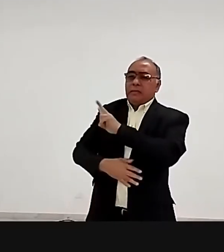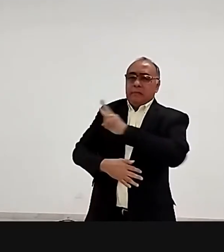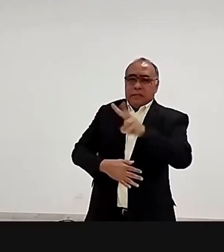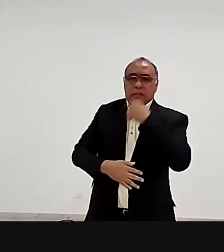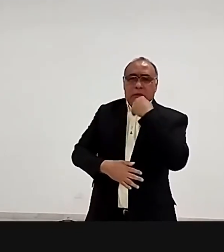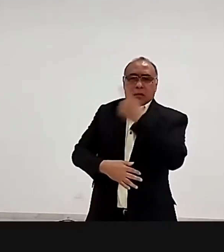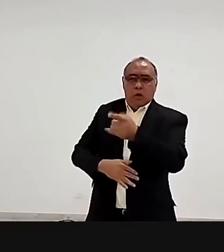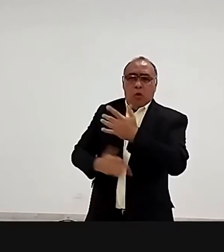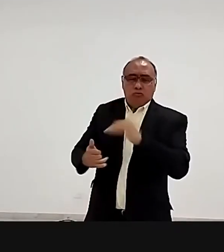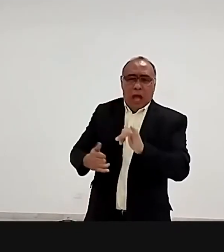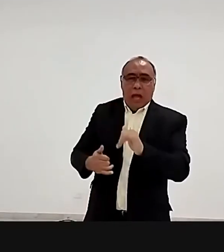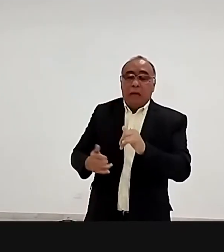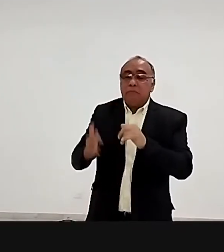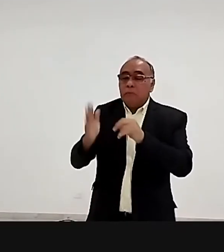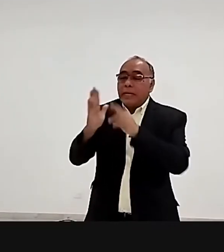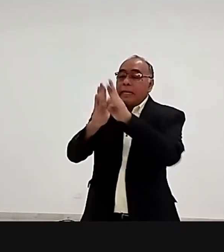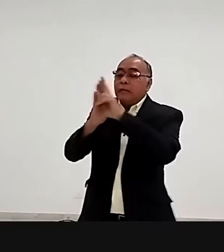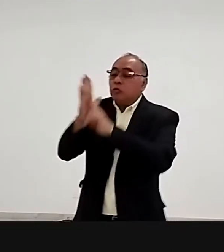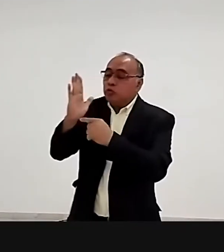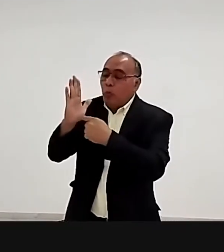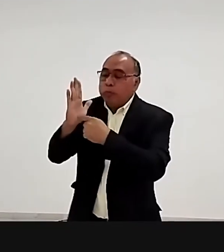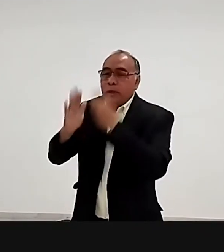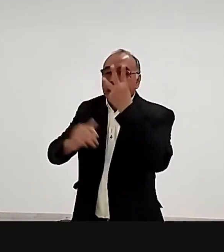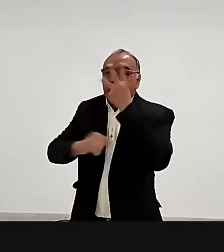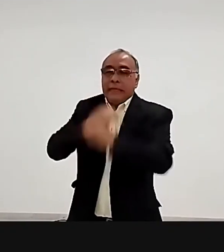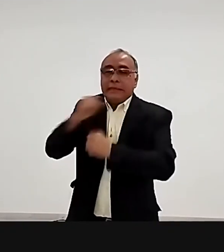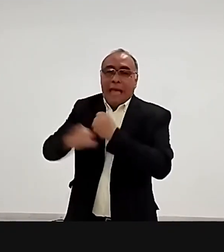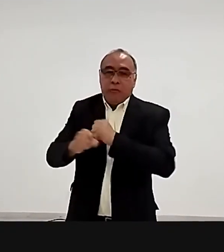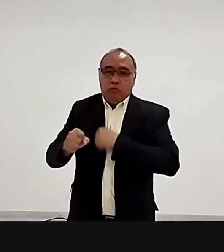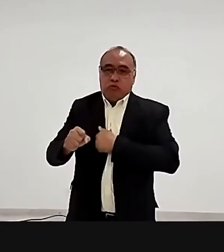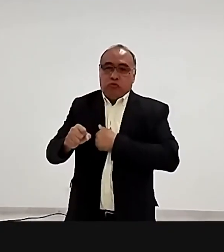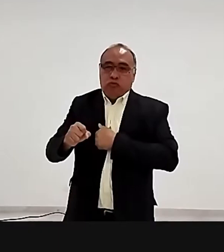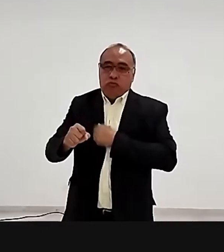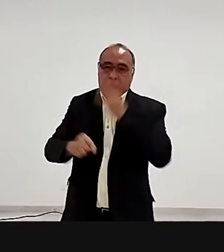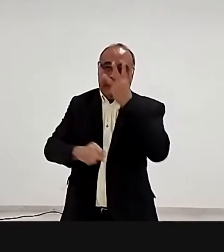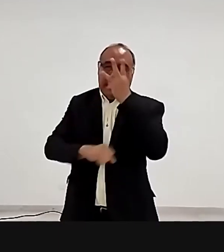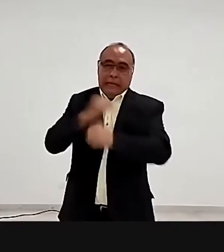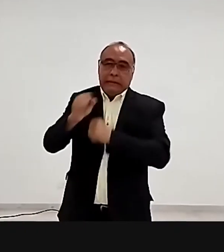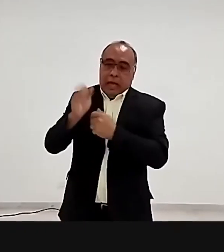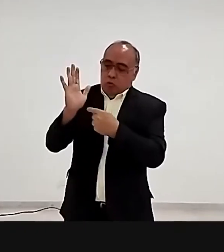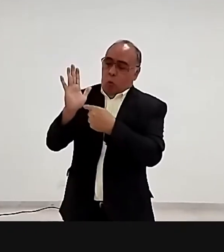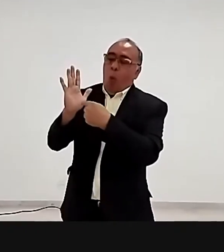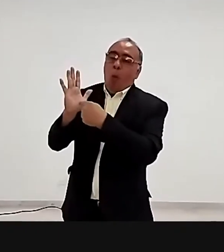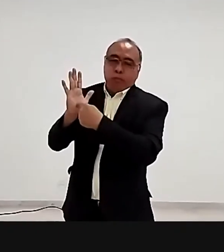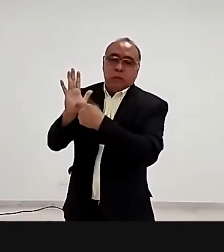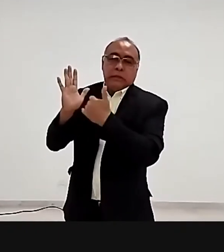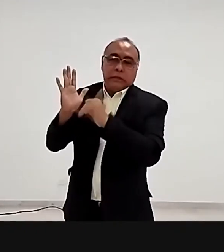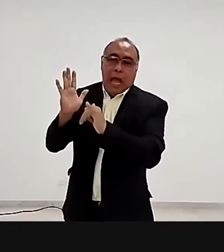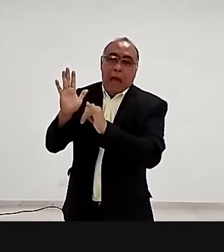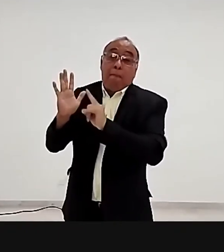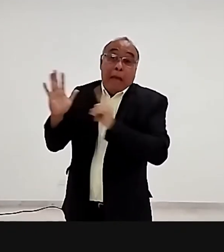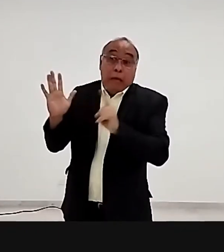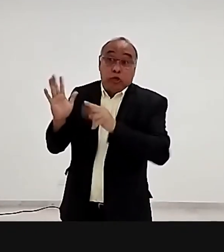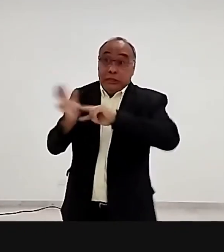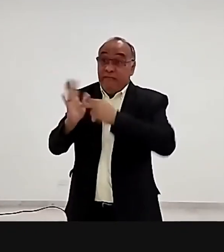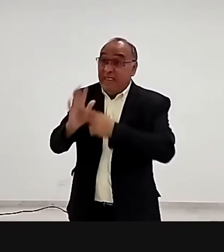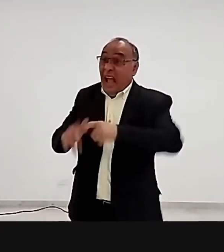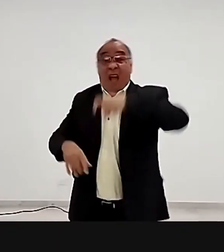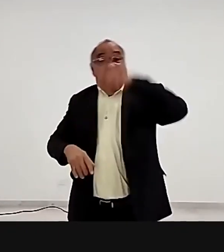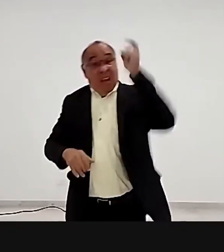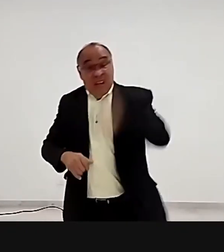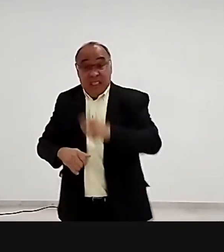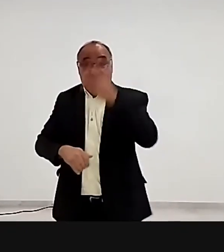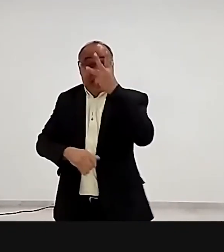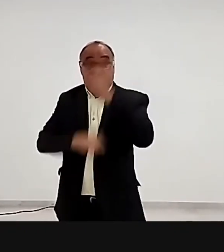para el tiempo que se ha dado aquí en aprobar resoluciones como fisher y visto lo correcto allí ya que adaptada a la resolución